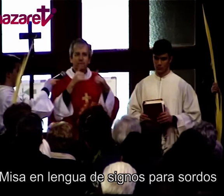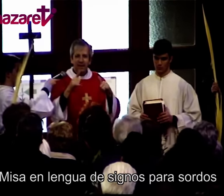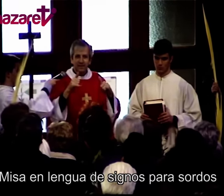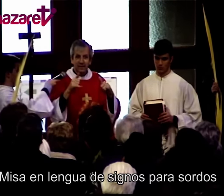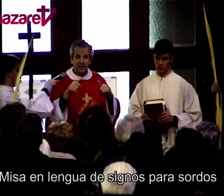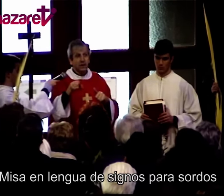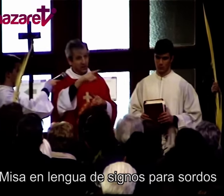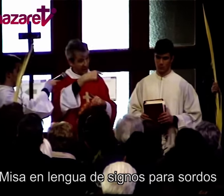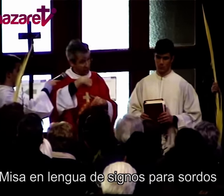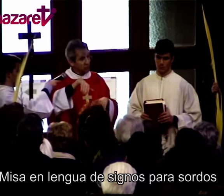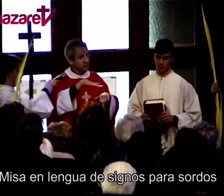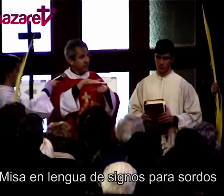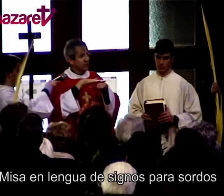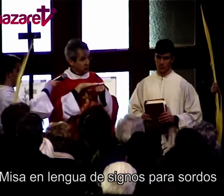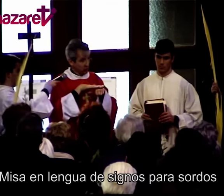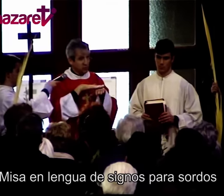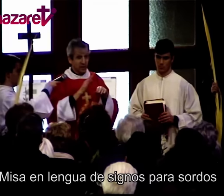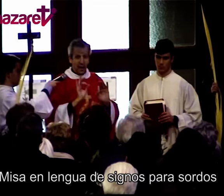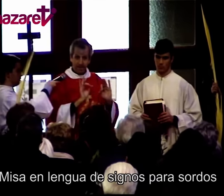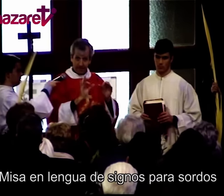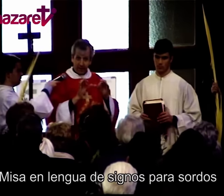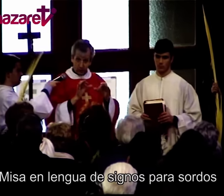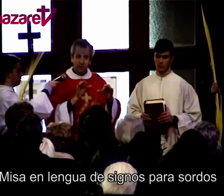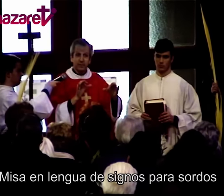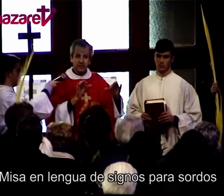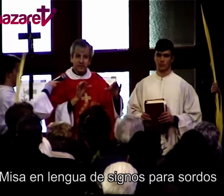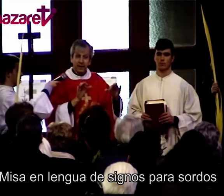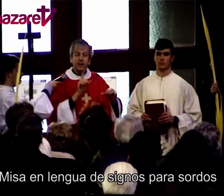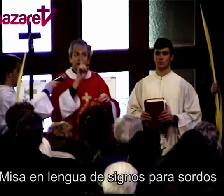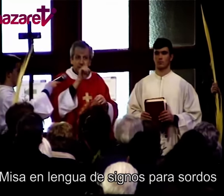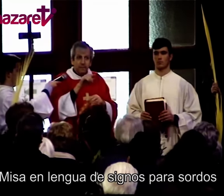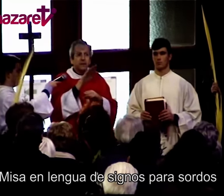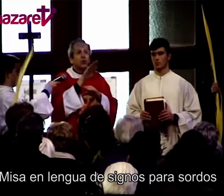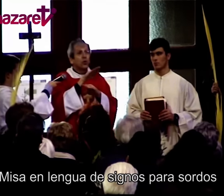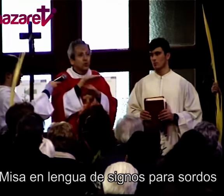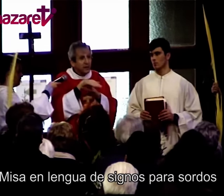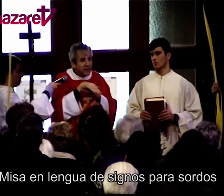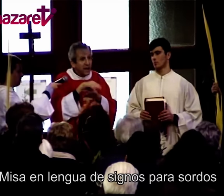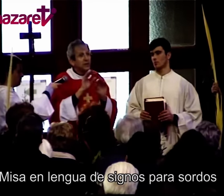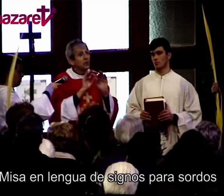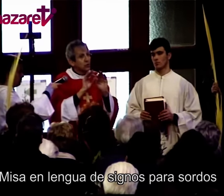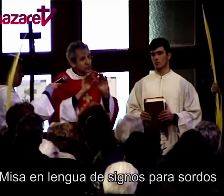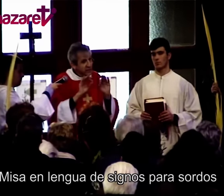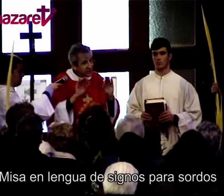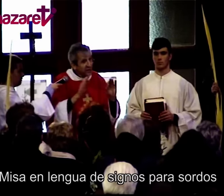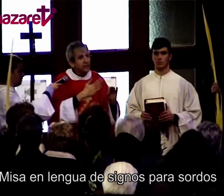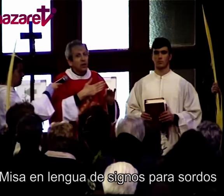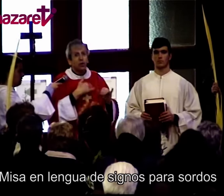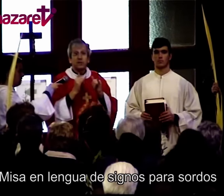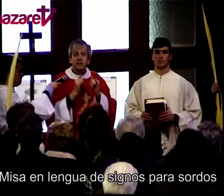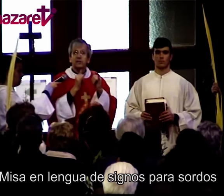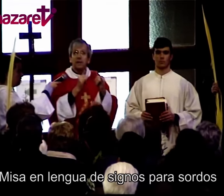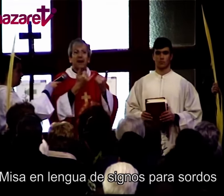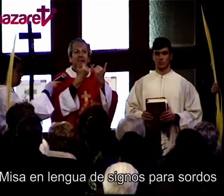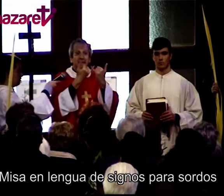de paz. Esto nos invita a nosotros a prepararnos a vivir esta semana también con humildad, con sencillez,